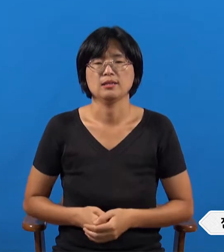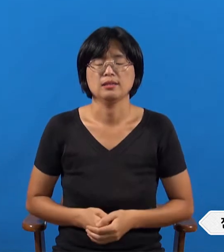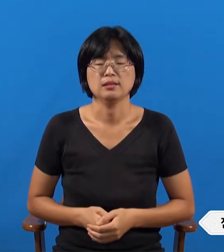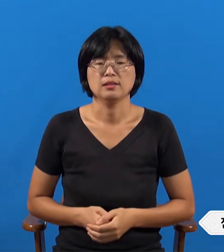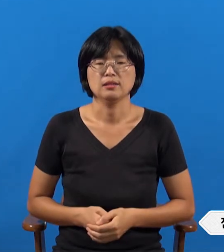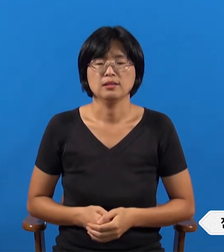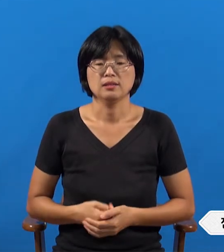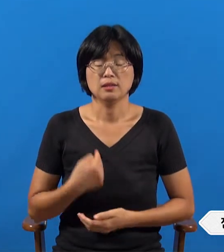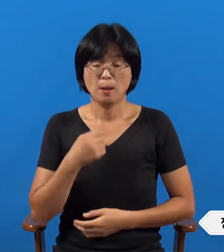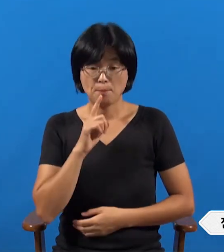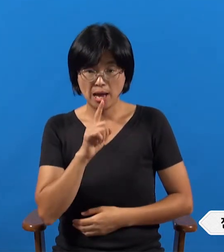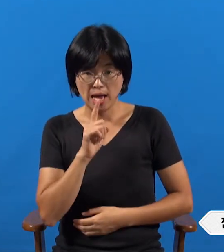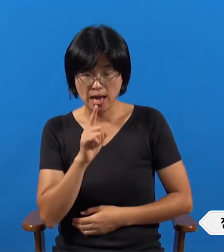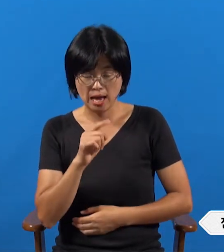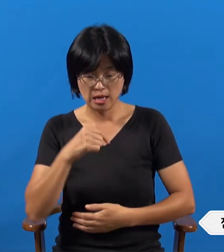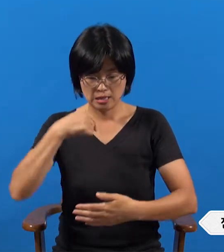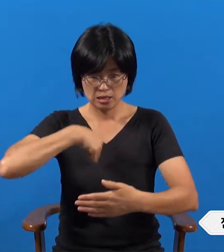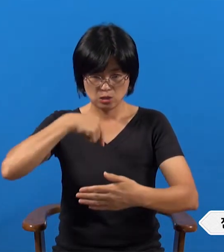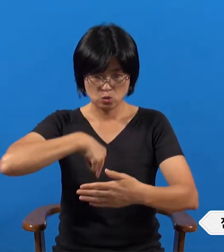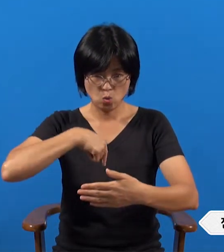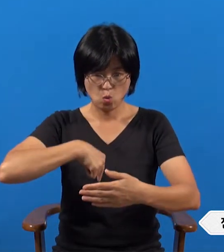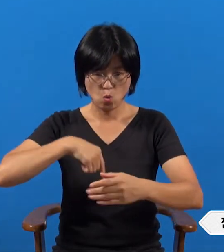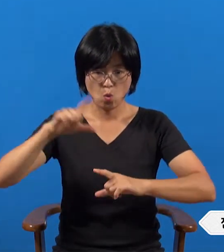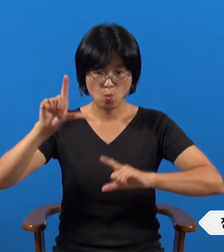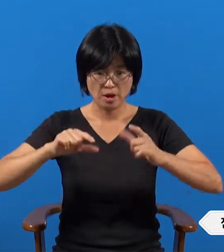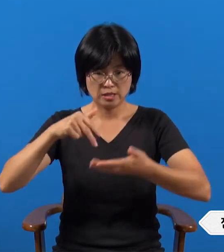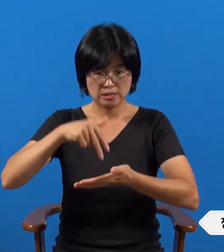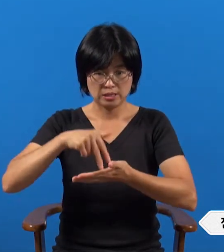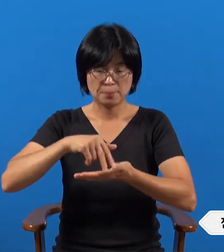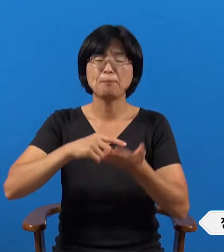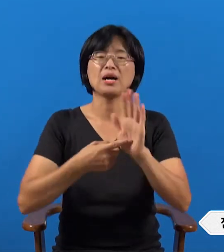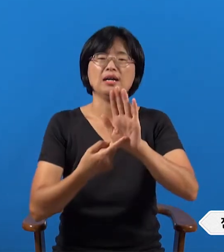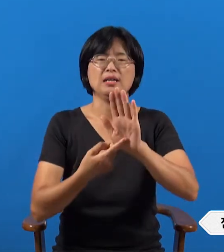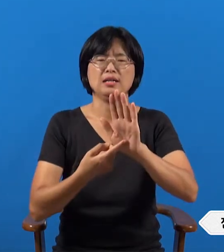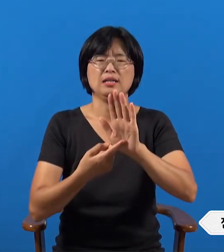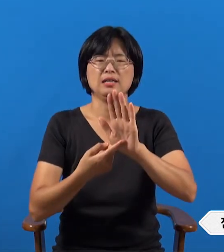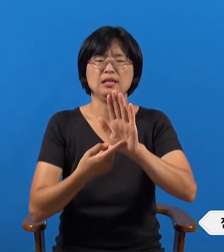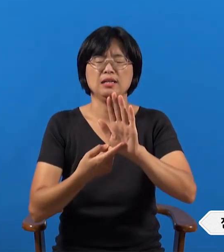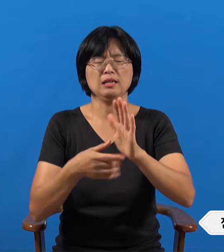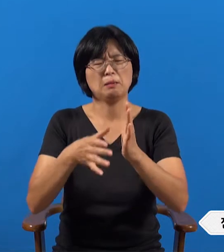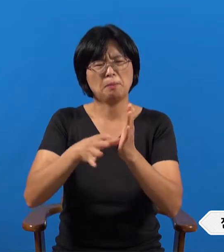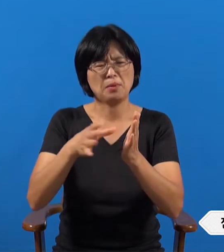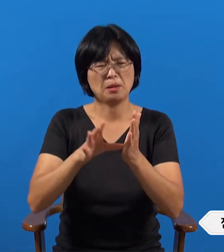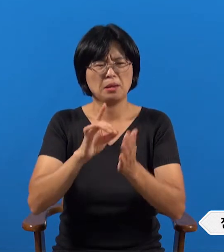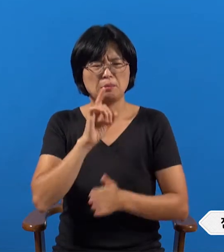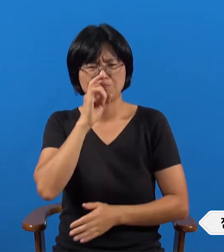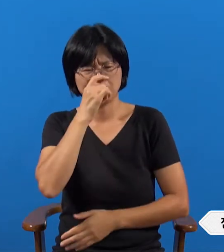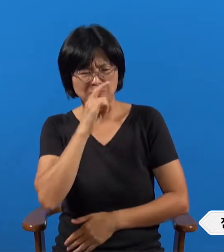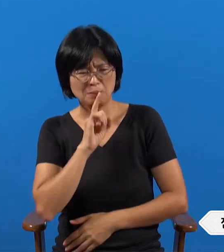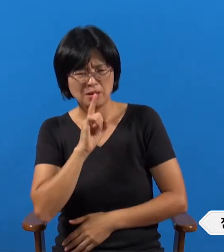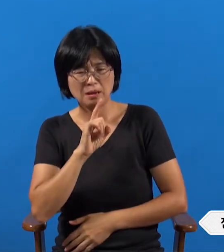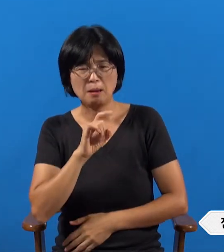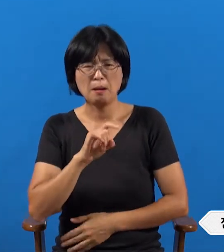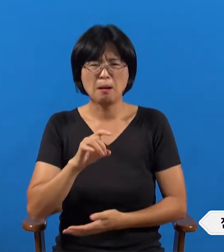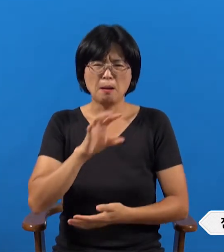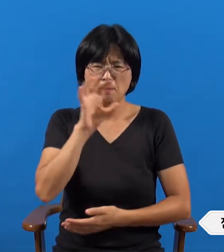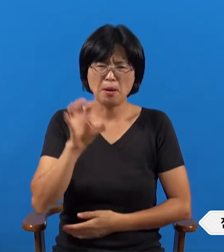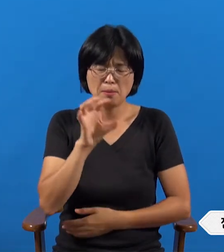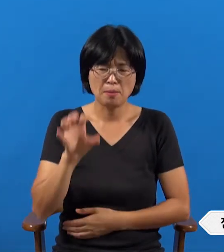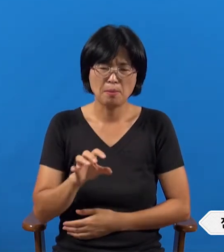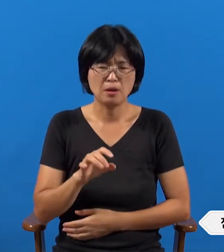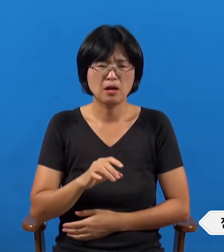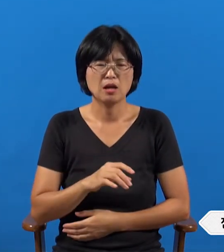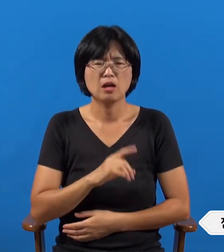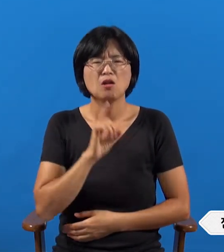우리가 어떤 말을 하느냐가 내 마음의 어떤 상태인가를 이야기해 줍니다. 더러운 말을 하는 사람은 더러운